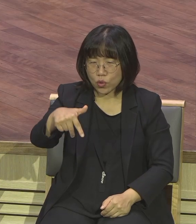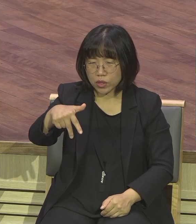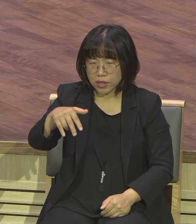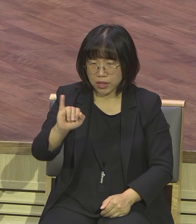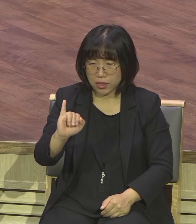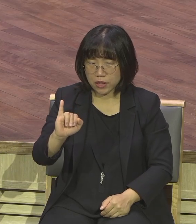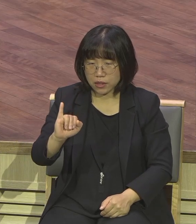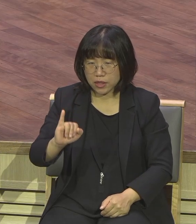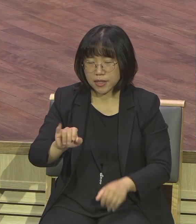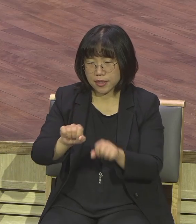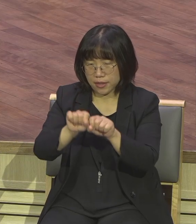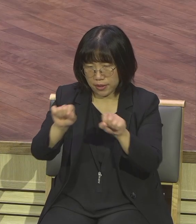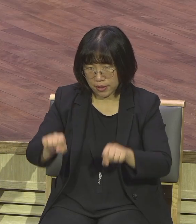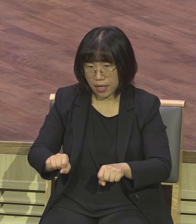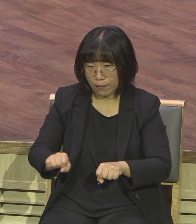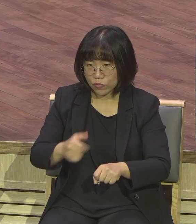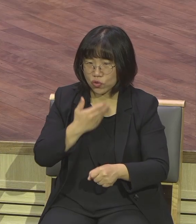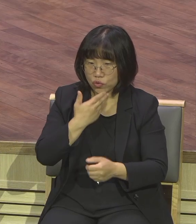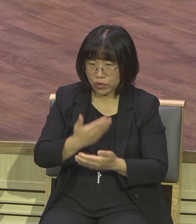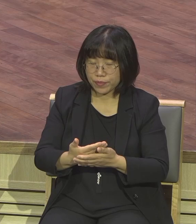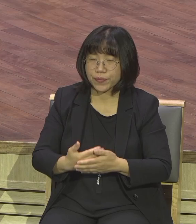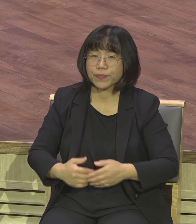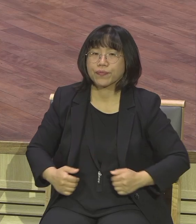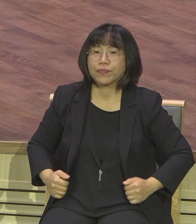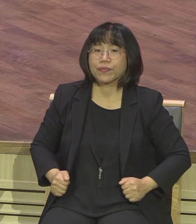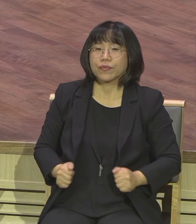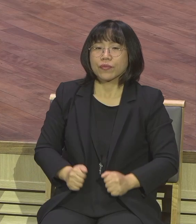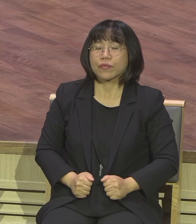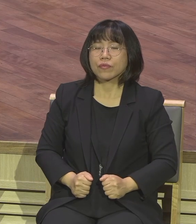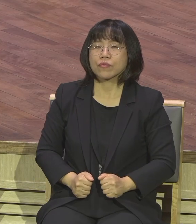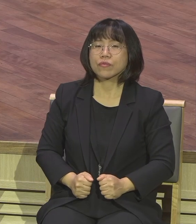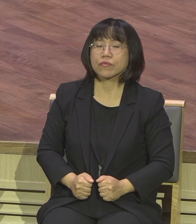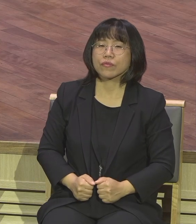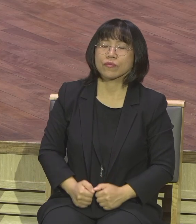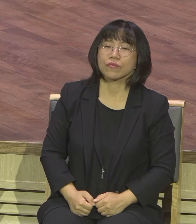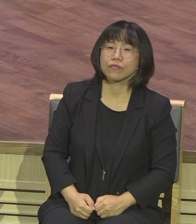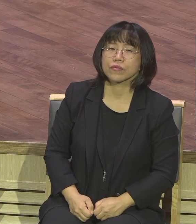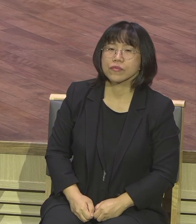이제 우리가 실제로 복지 시스템을 구축해야 됩니다.